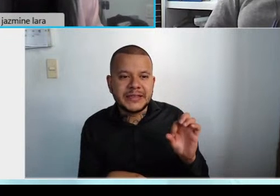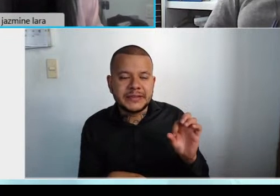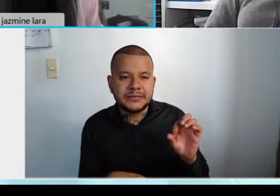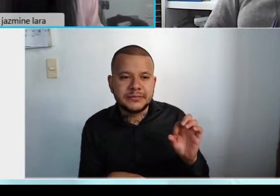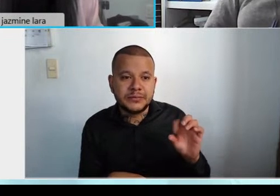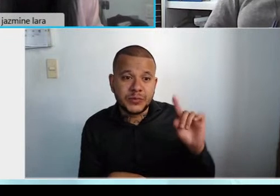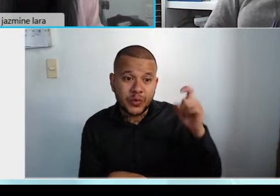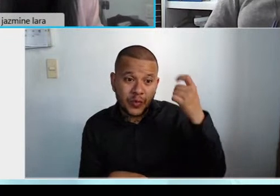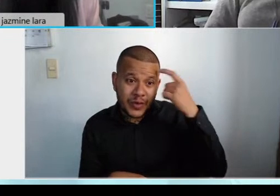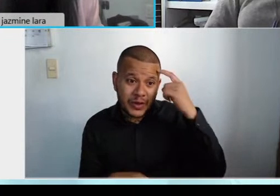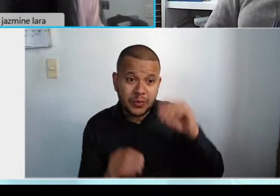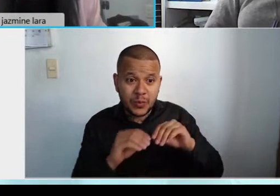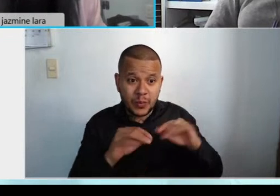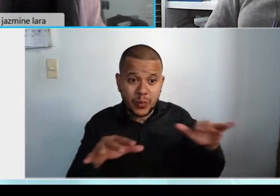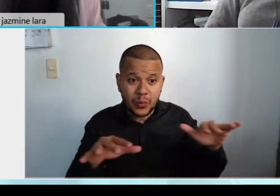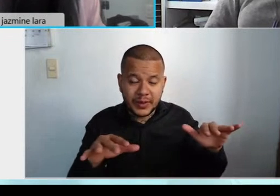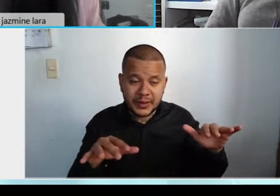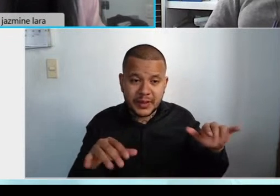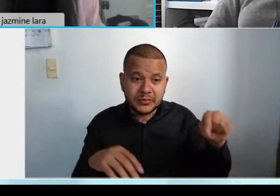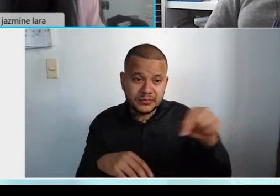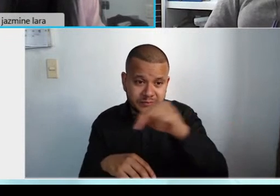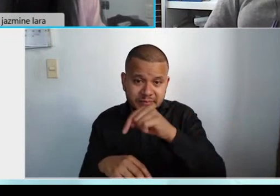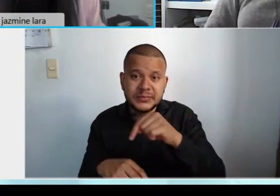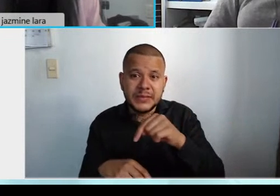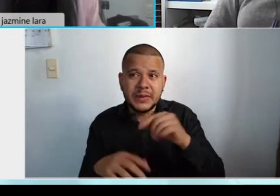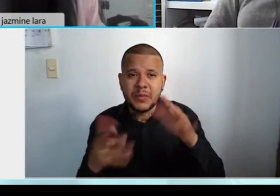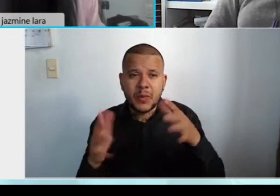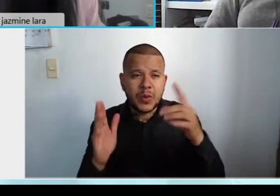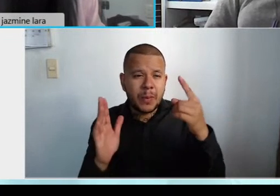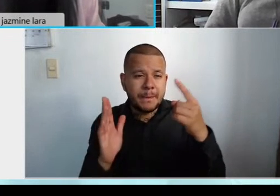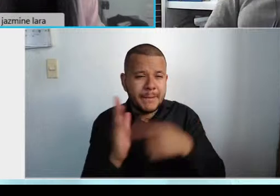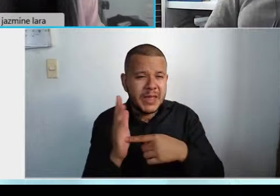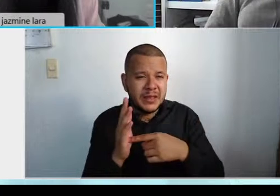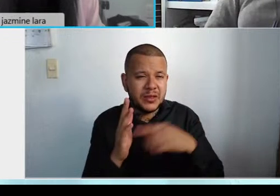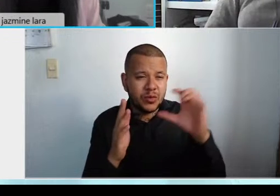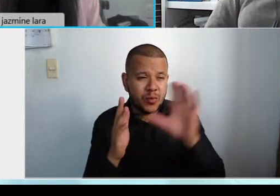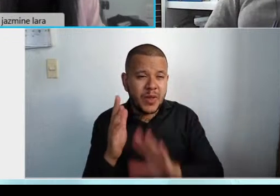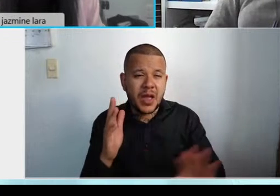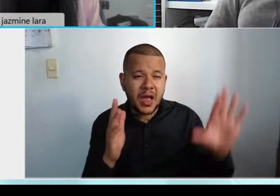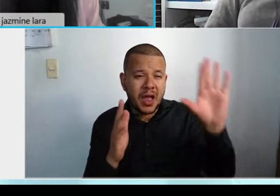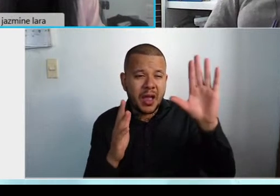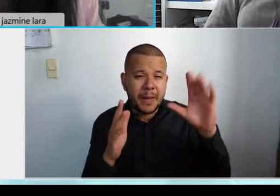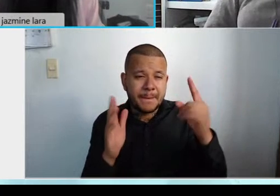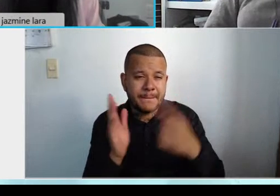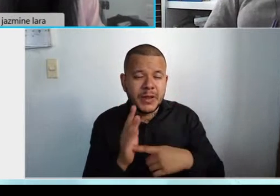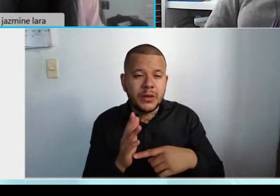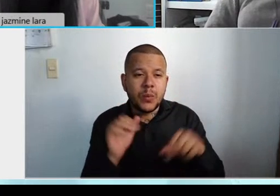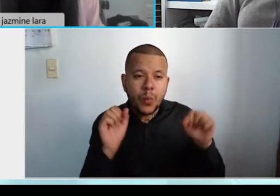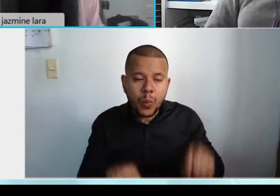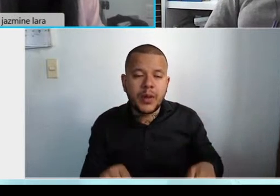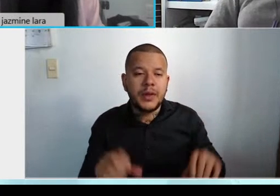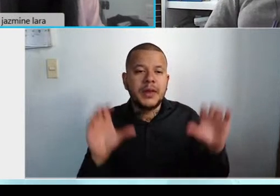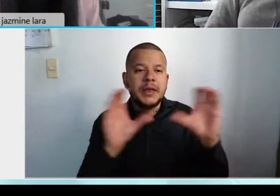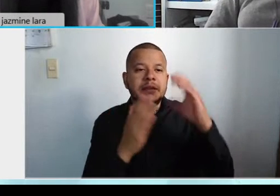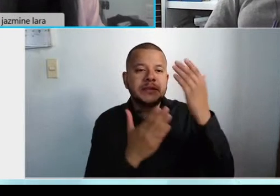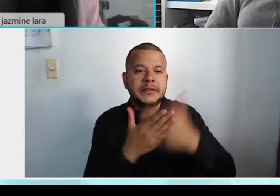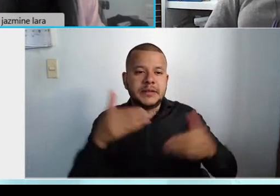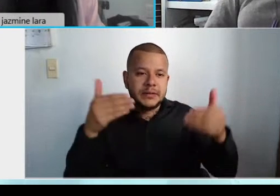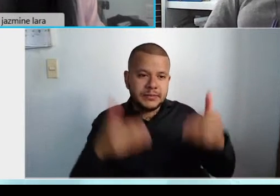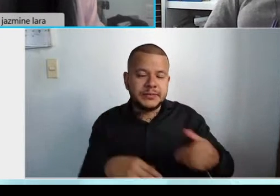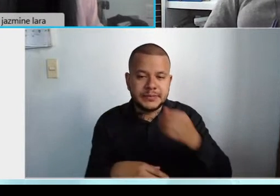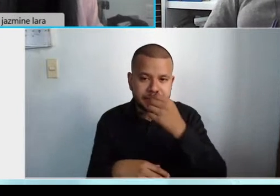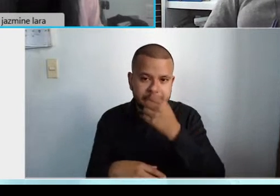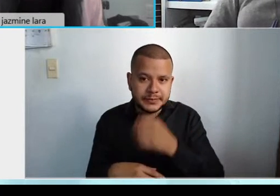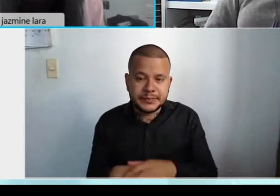que existen en nuestro país, casi que alrededor de estas 1000 en todo Colombia, puedan realizar este procedimiento de certificación de discapacidad.